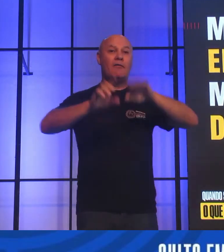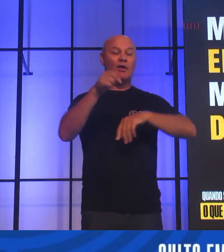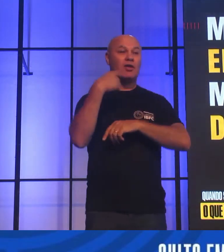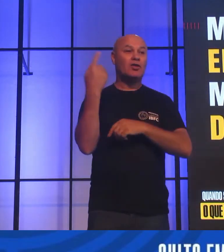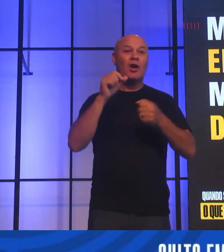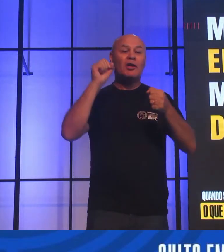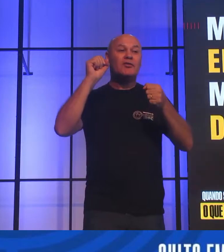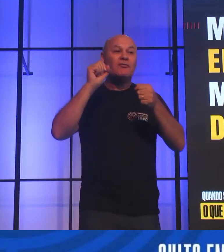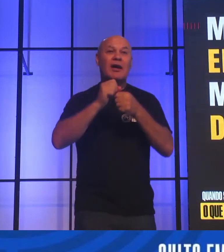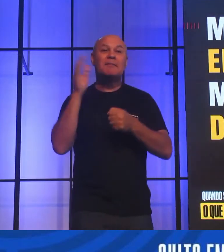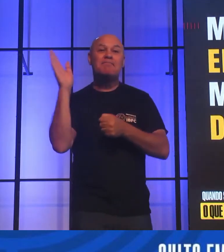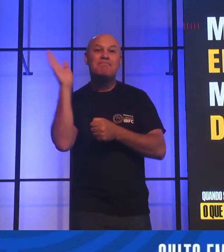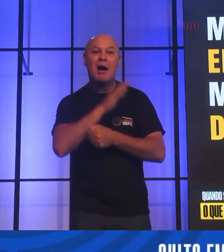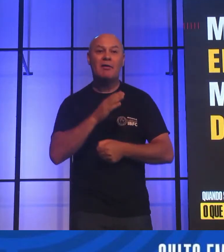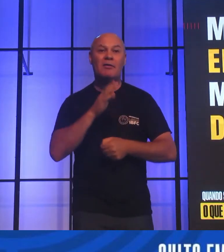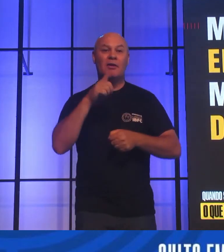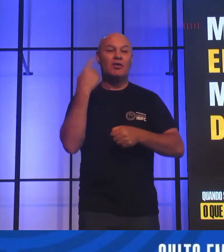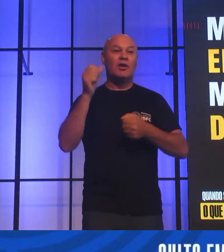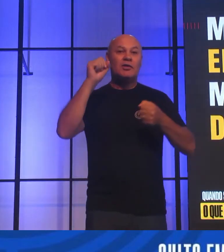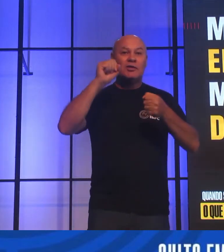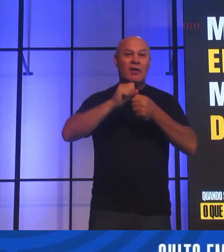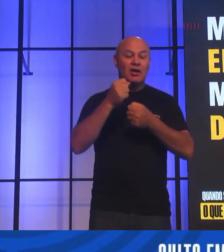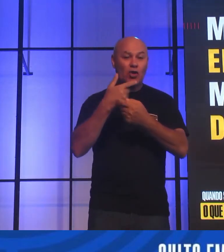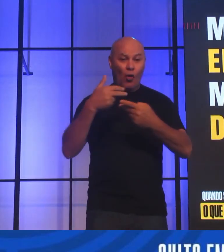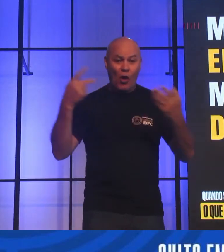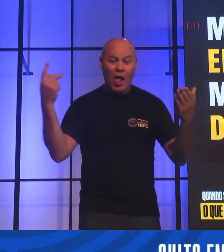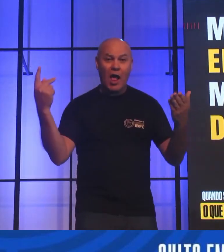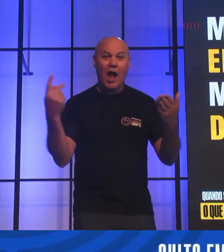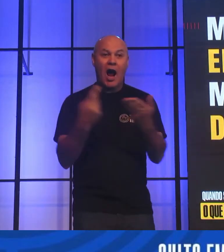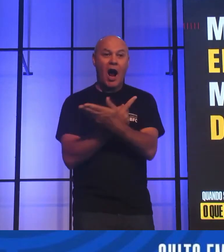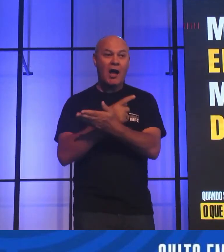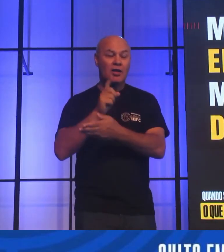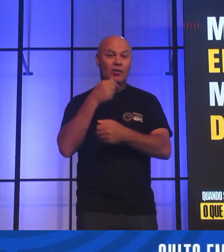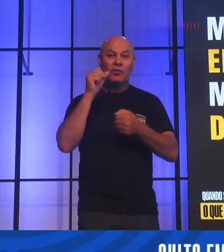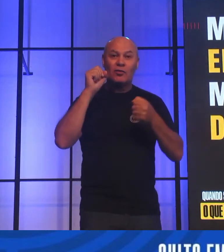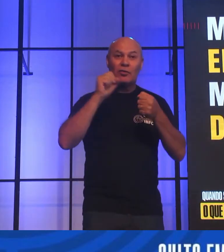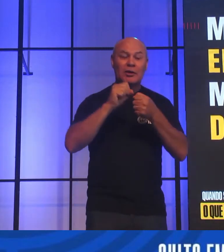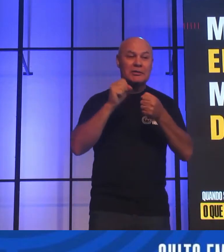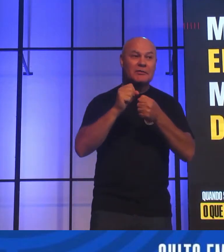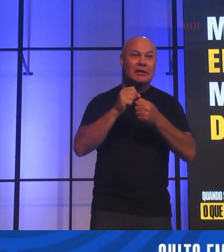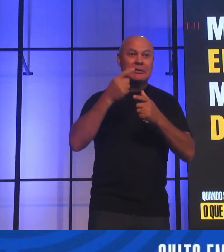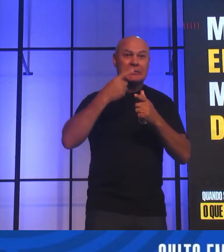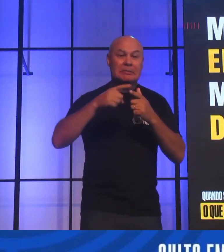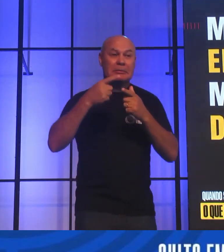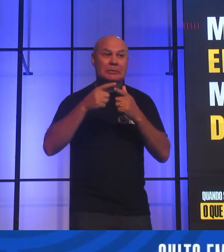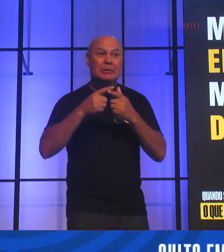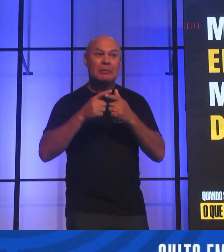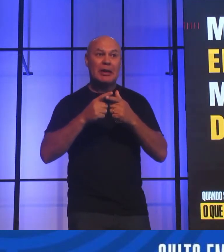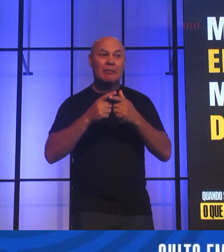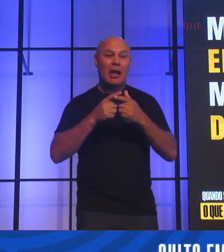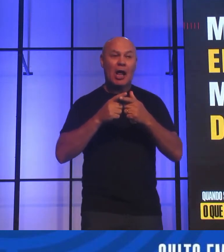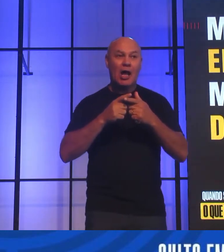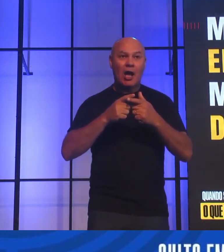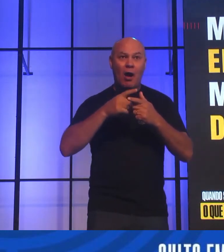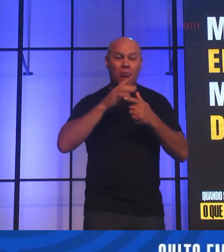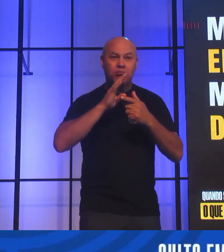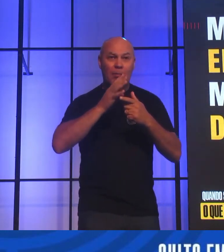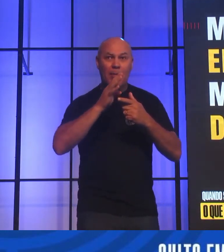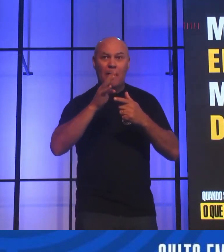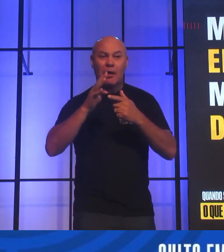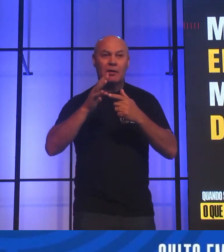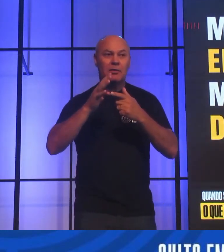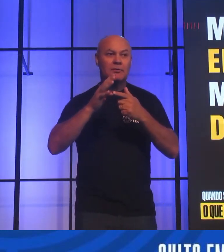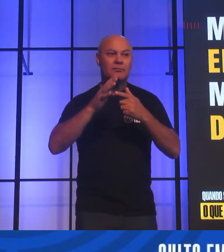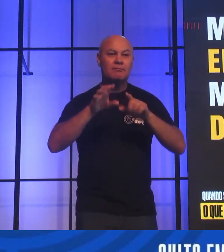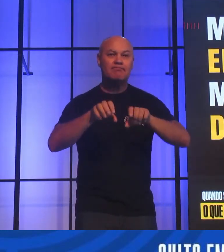uma forma errada, ruim, isso é muito mais destrutivo. Talvez